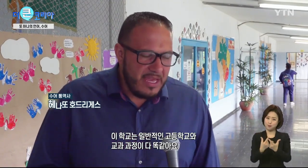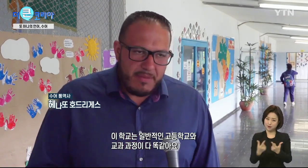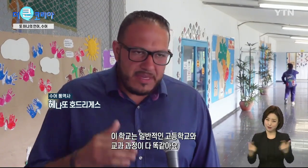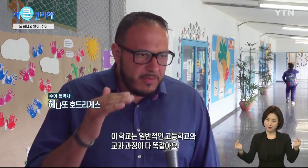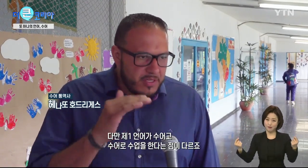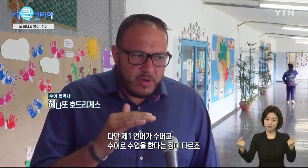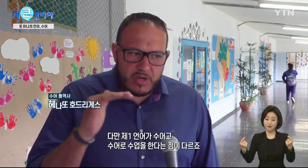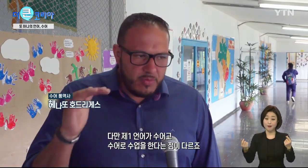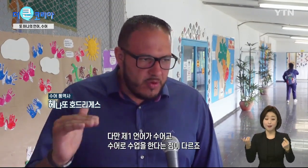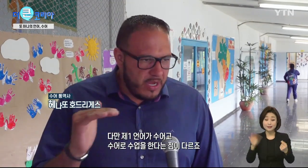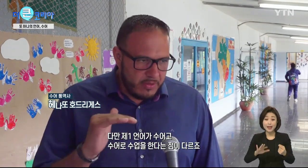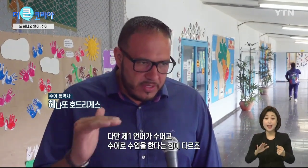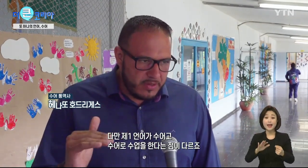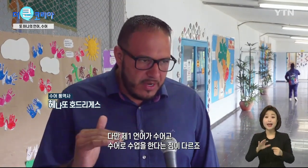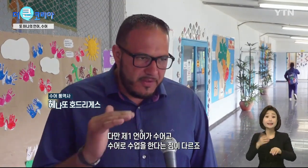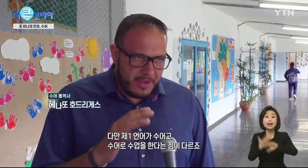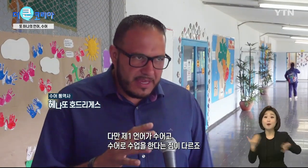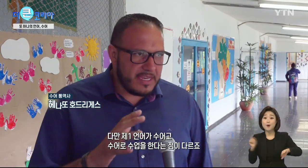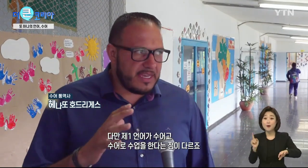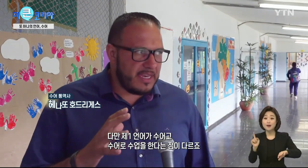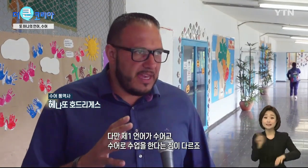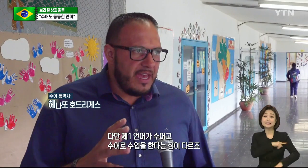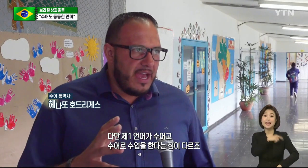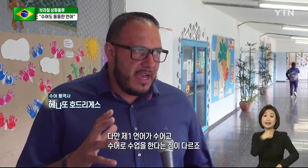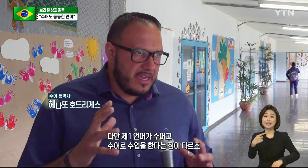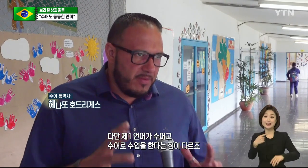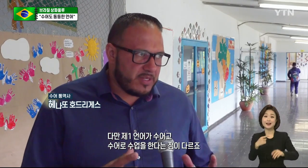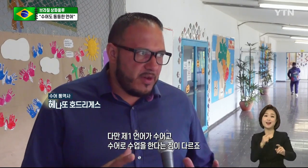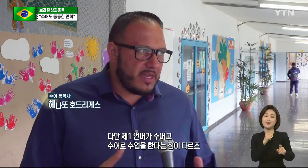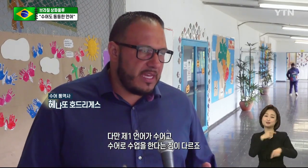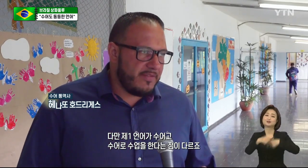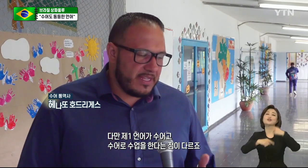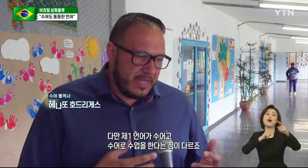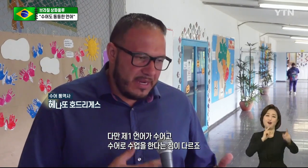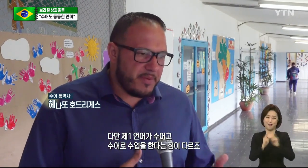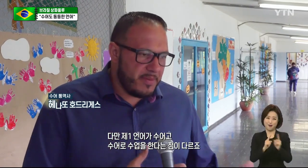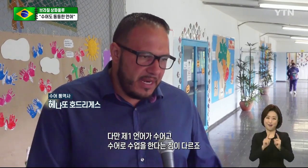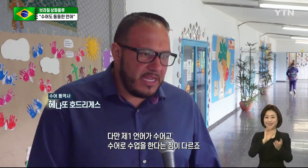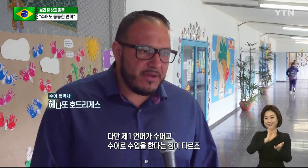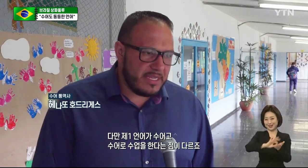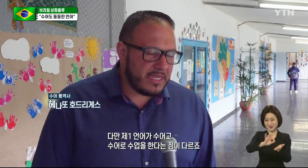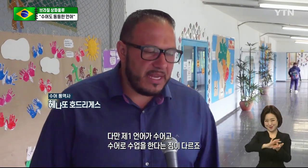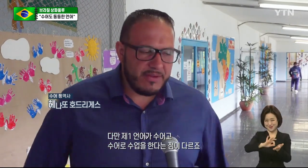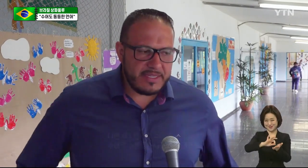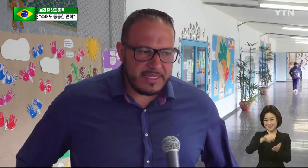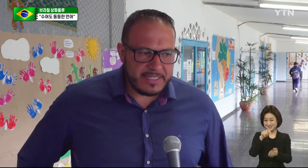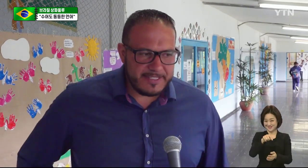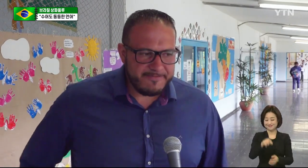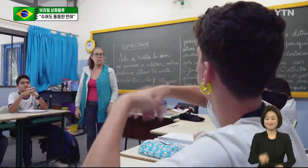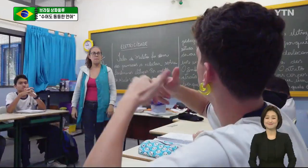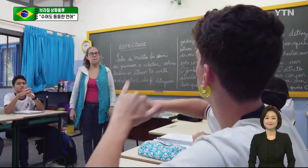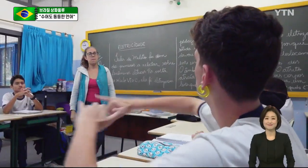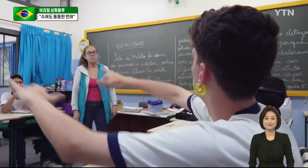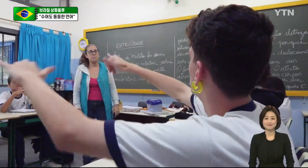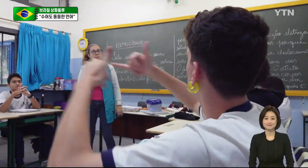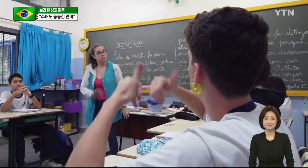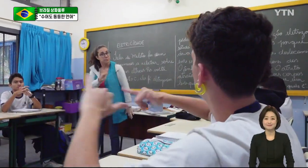de sinais. Mas é uma escola como qualquer outra escola. A diferença é que aqui é uma escola que ele vai estar na primeira língua dele, que é a língua de sinais,